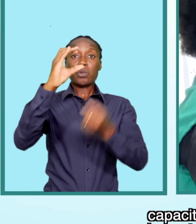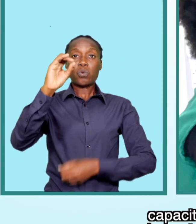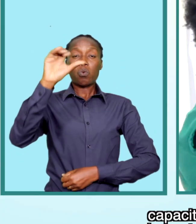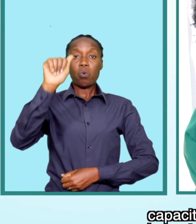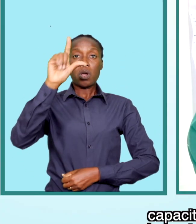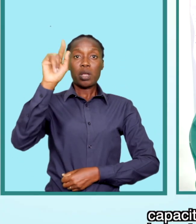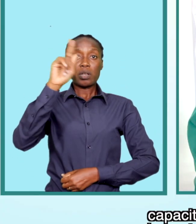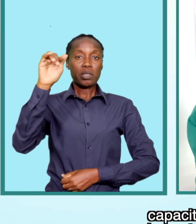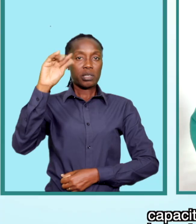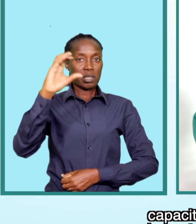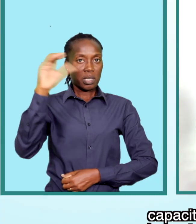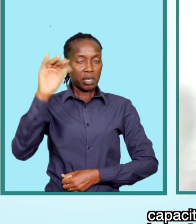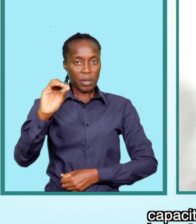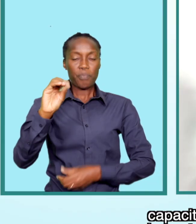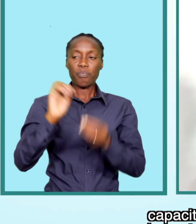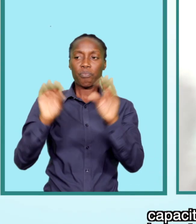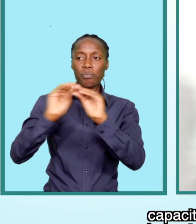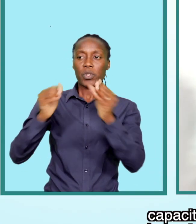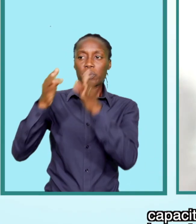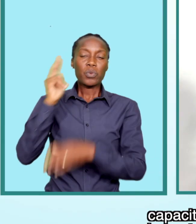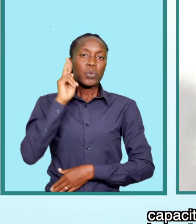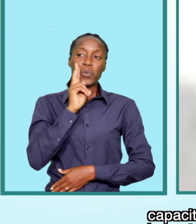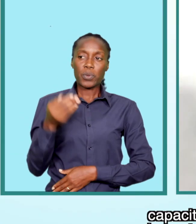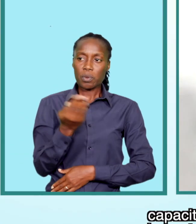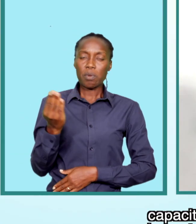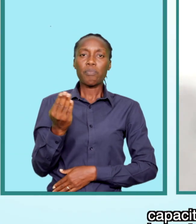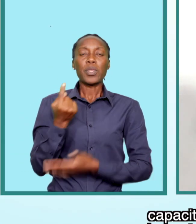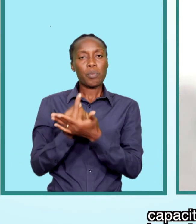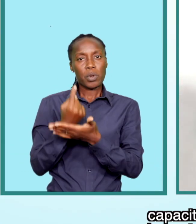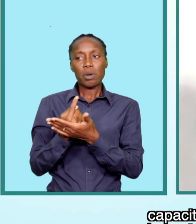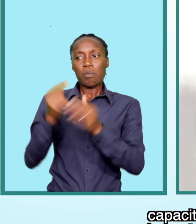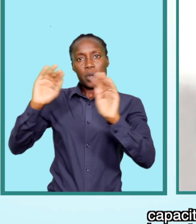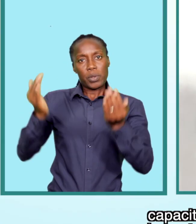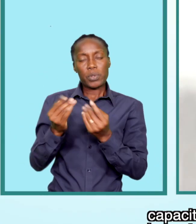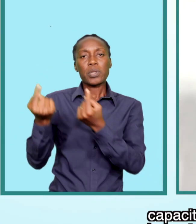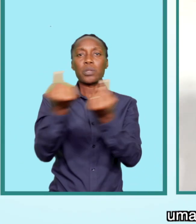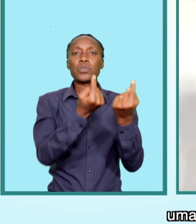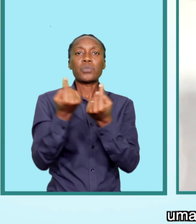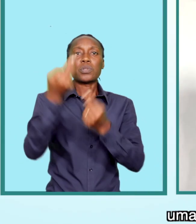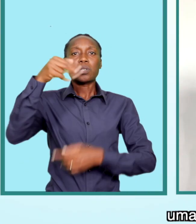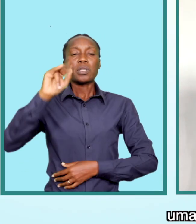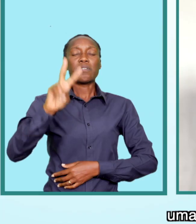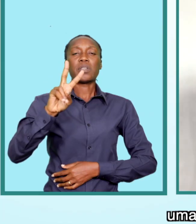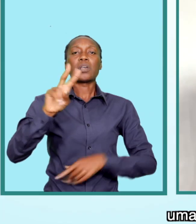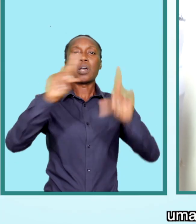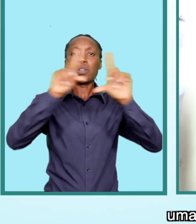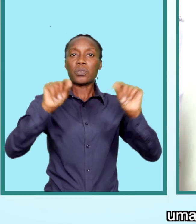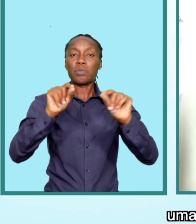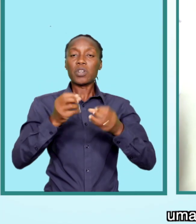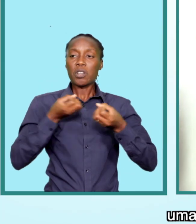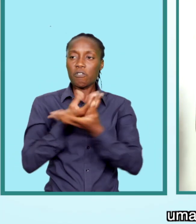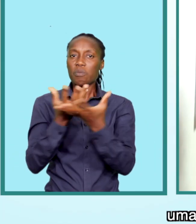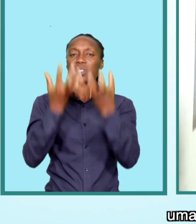Coalizão, capacitar pessoas surdas é uma forma eficaz de contribuir para a redução de novas infecções, uma vez que a falta